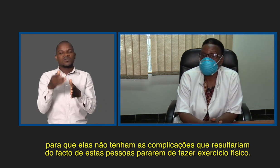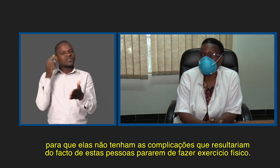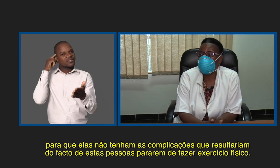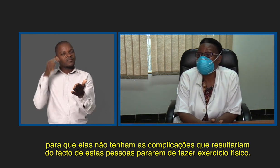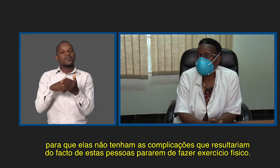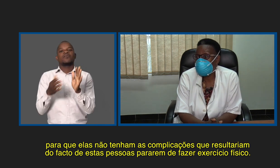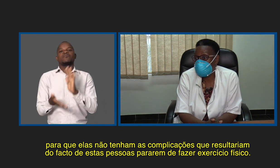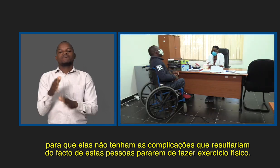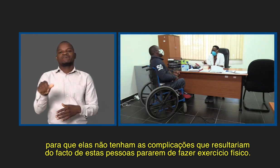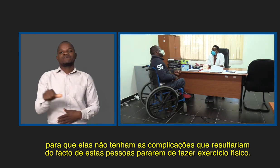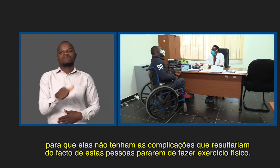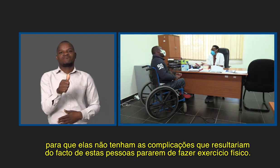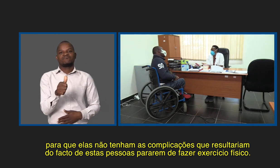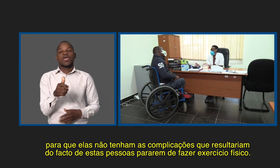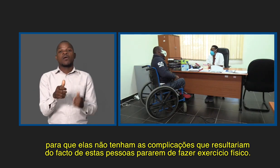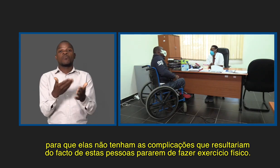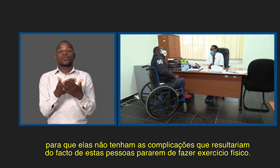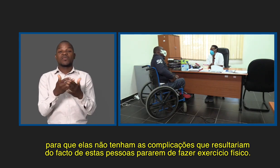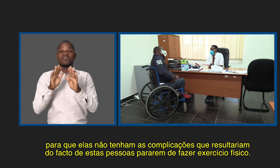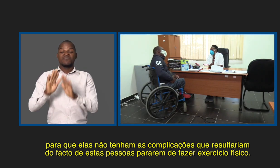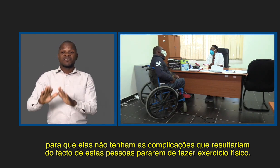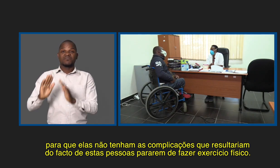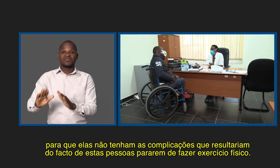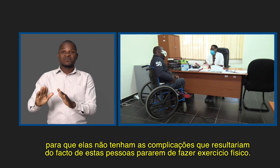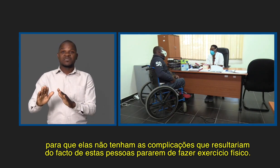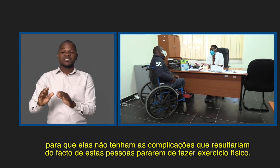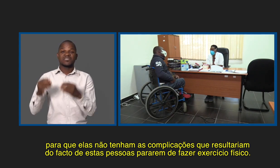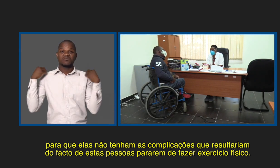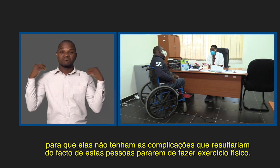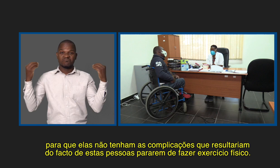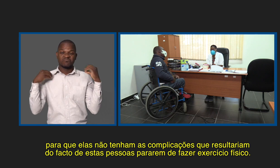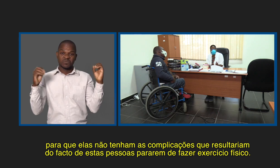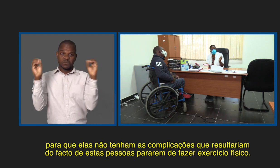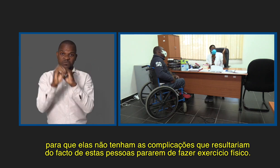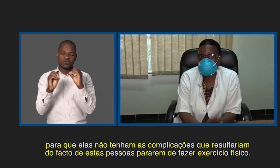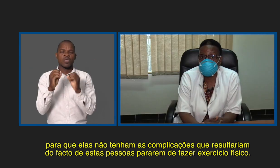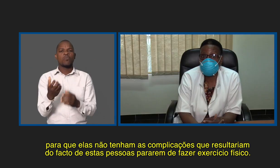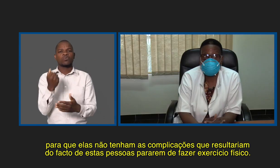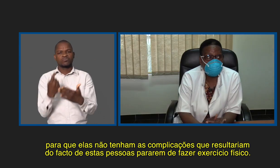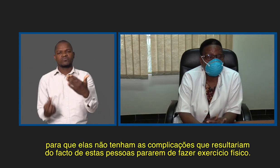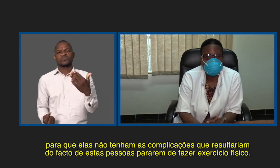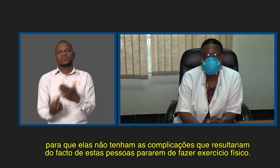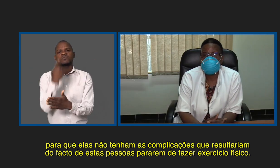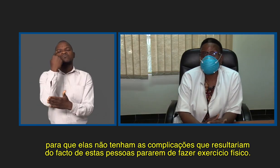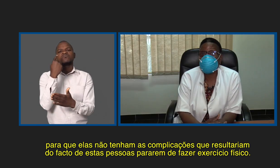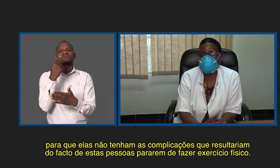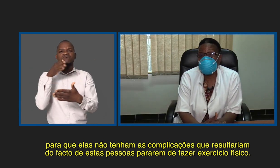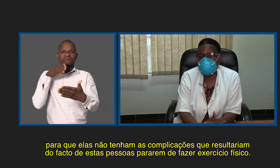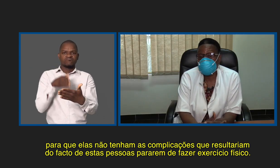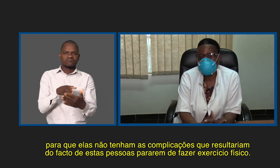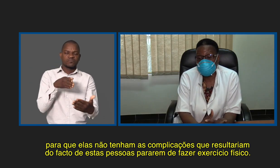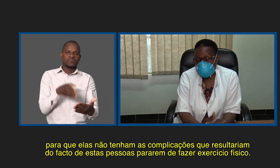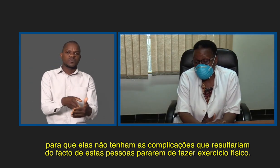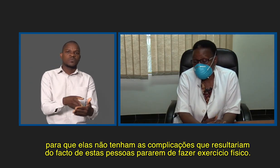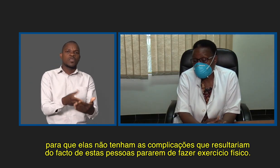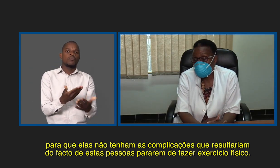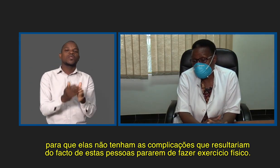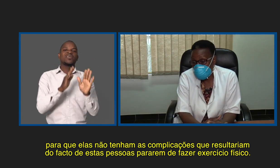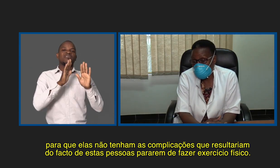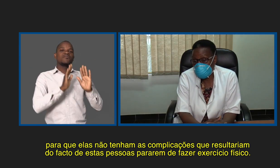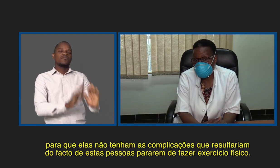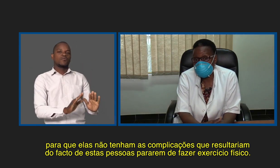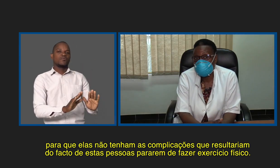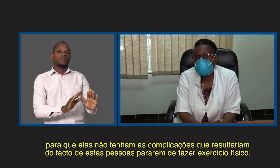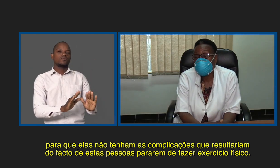as complicações que o sedentarismo, ou seja, as complicações que resultariam pelo fato